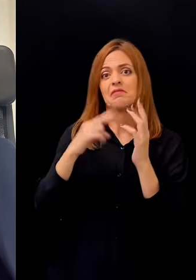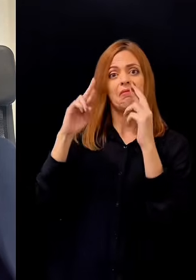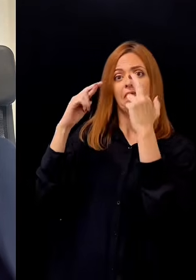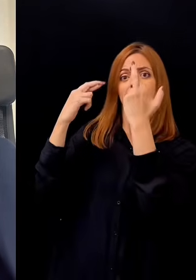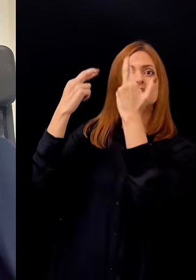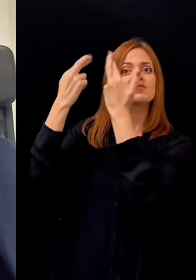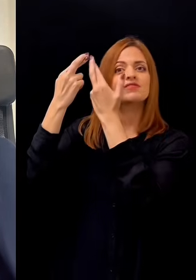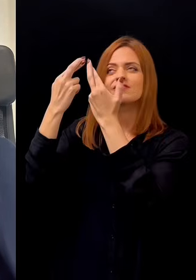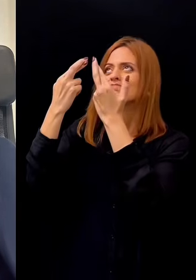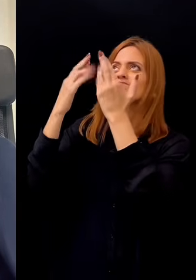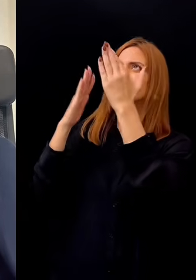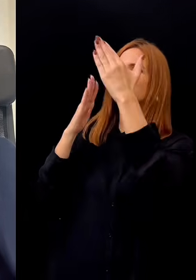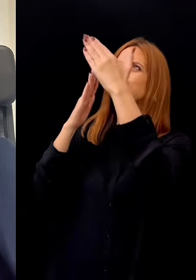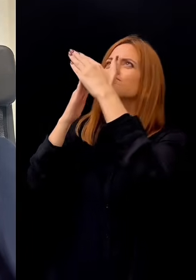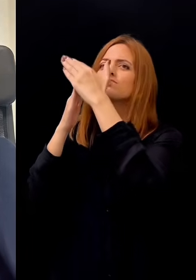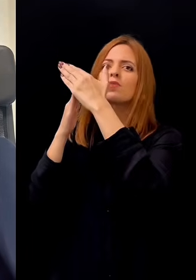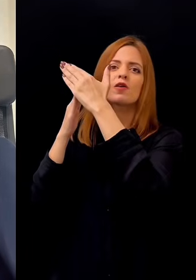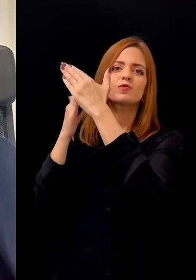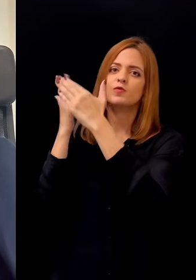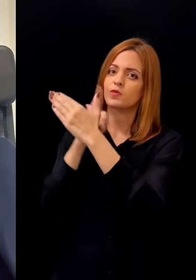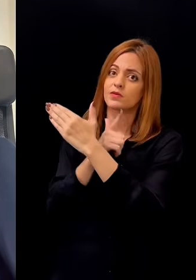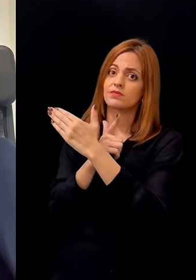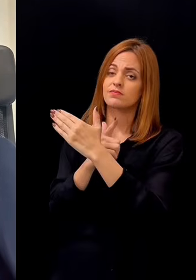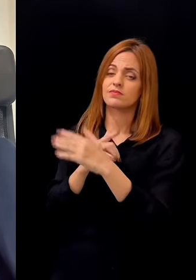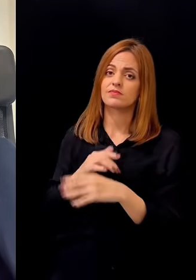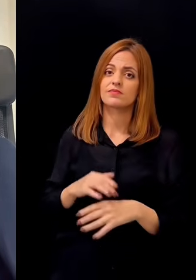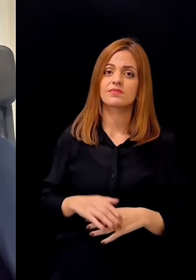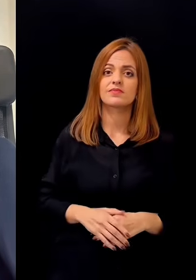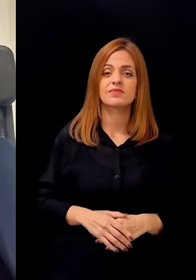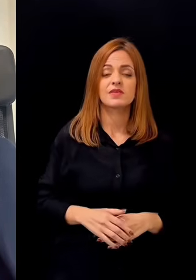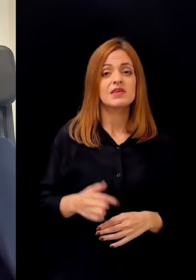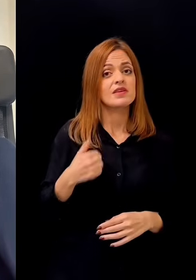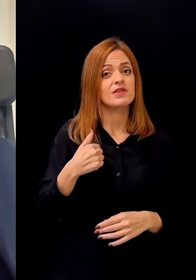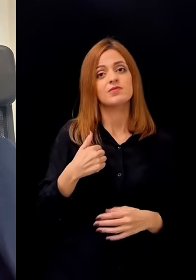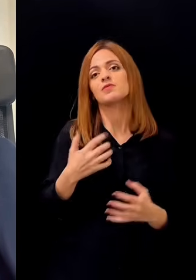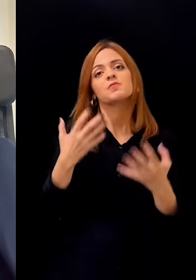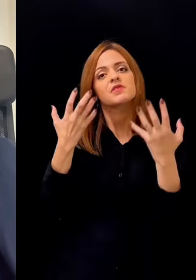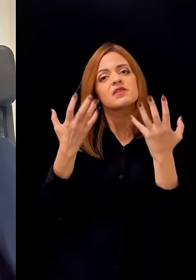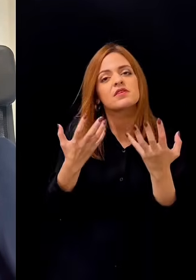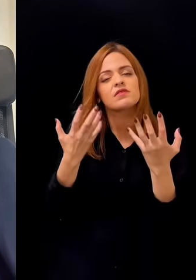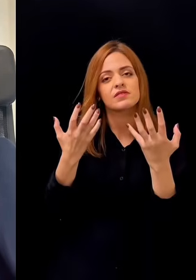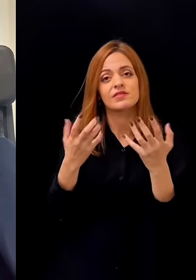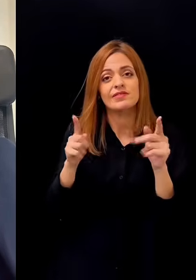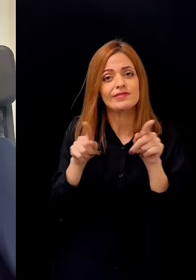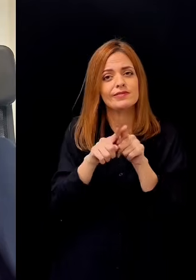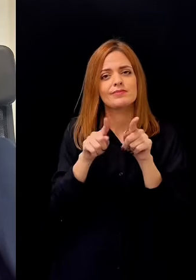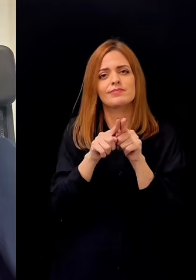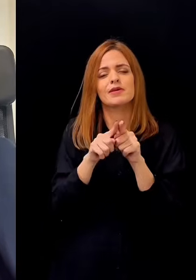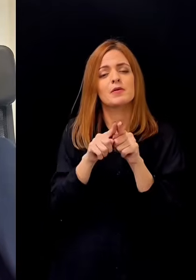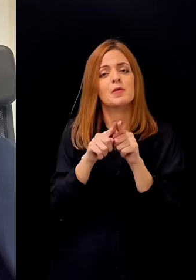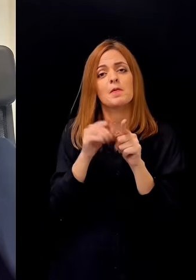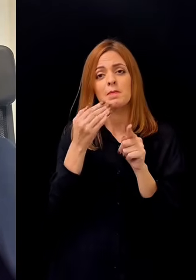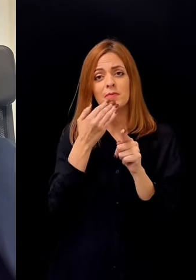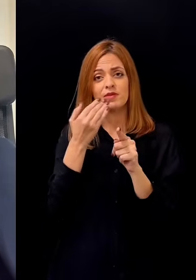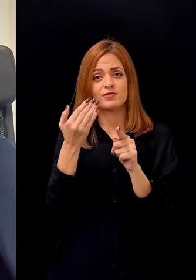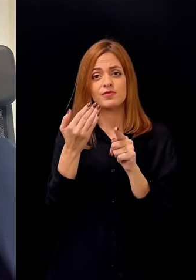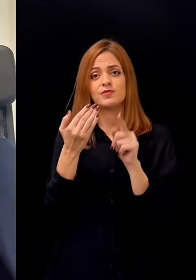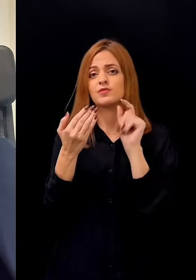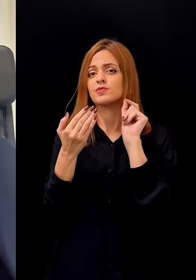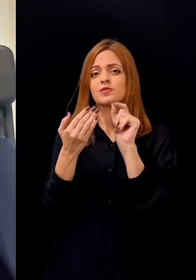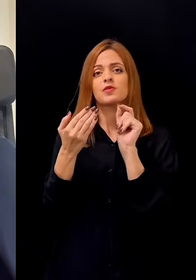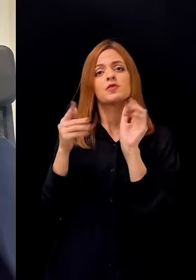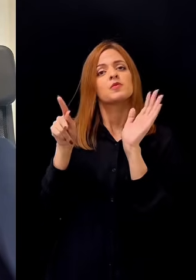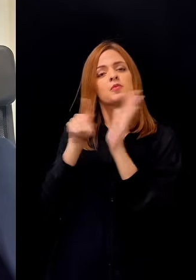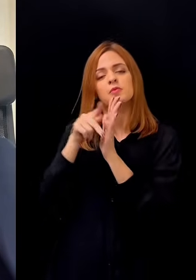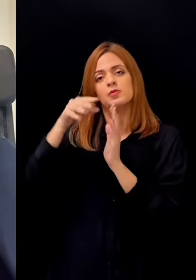E eu queria, e eu gostaria E eu pediria que o Espírito